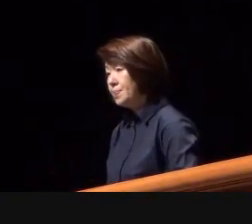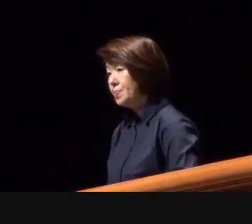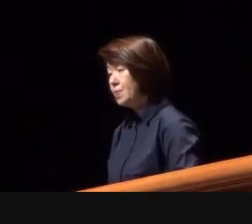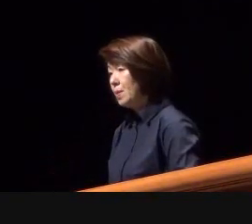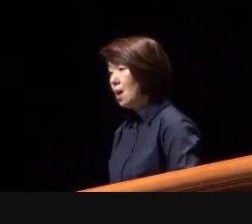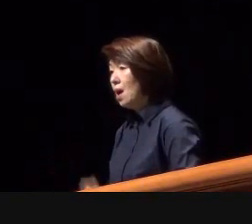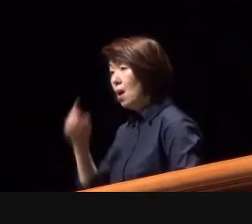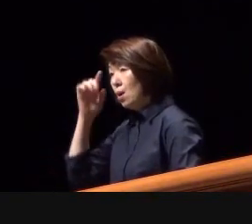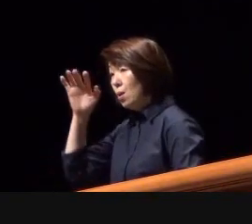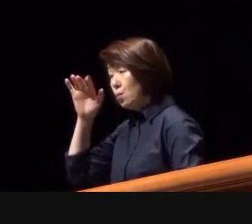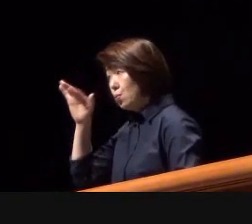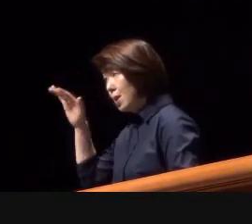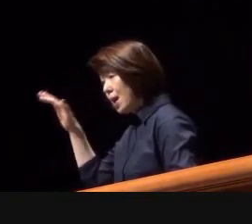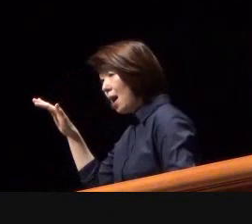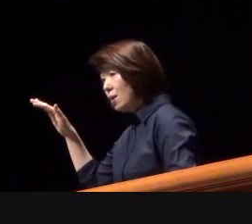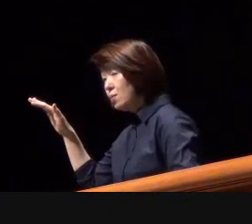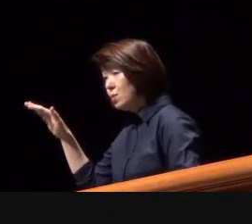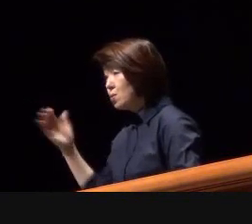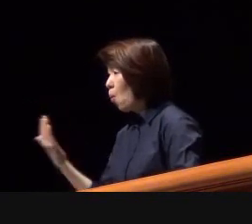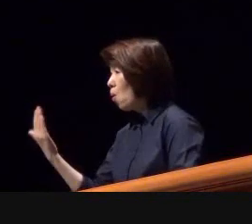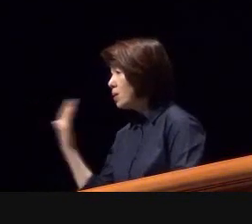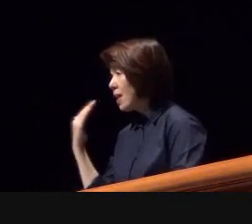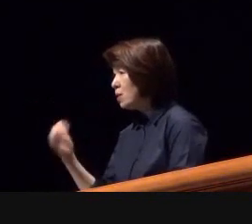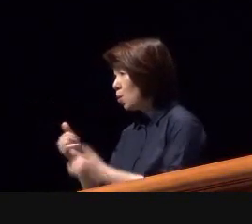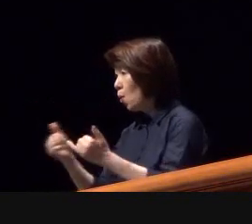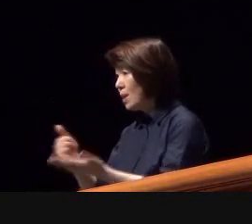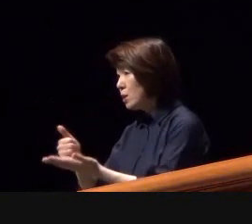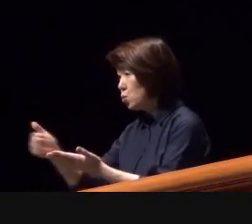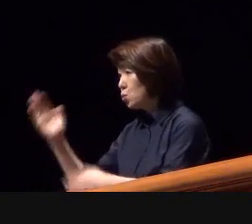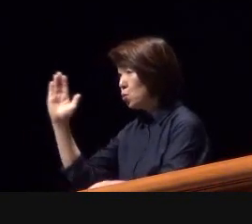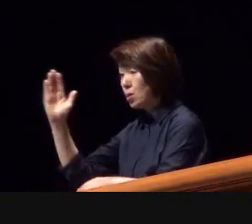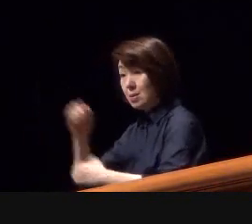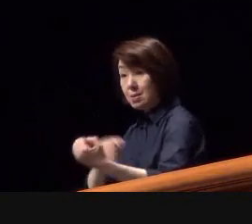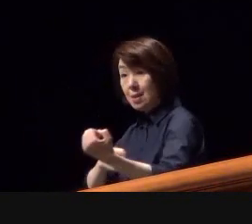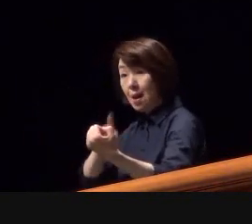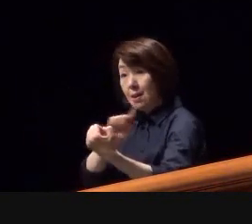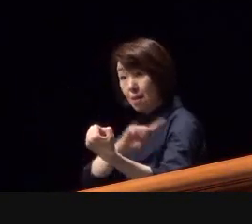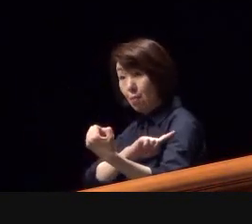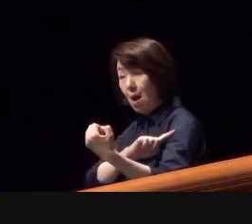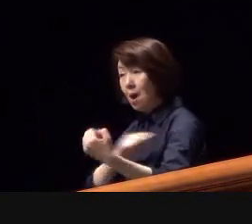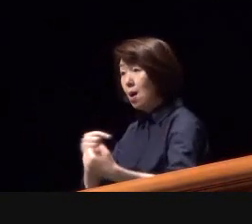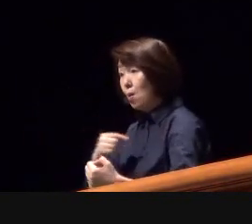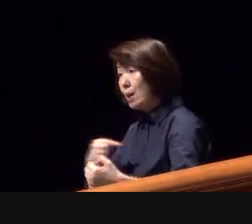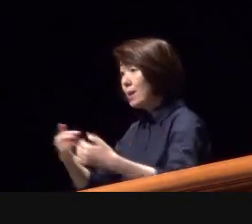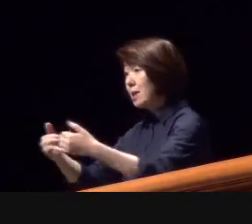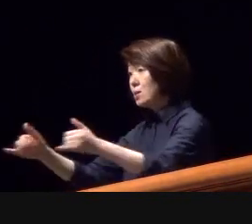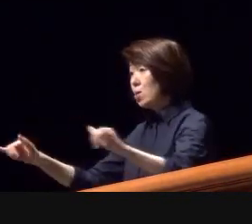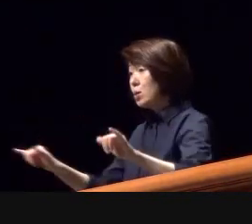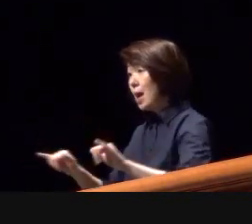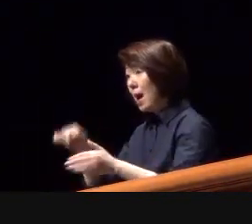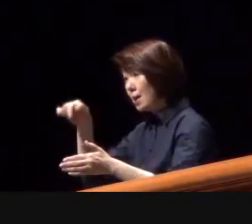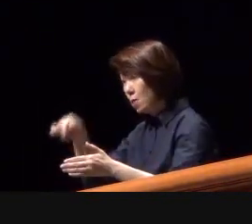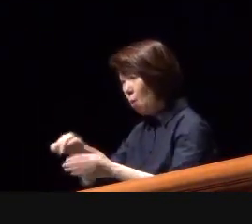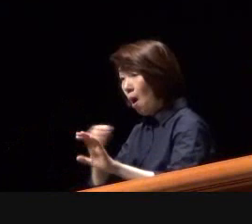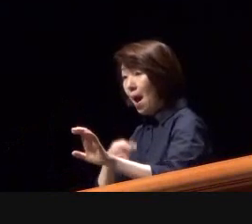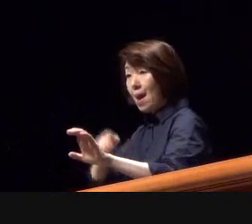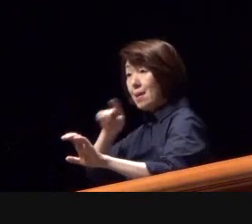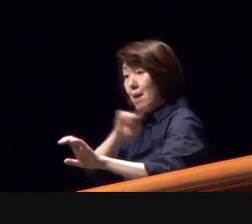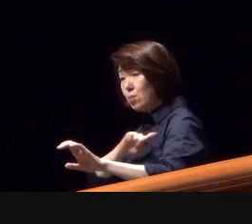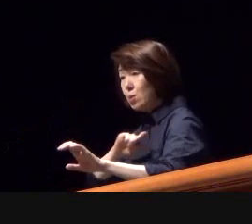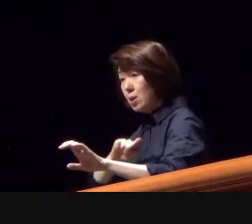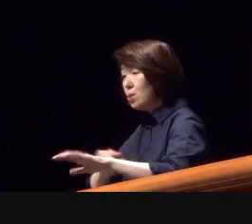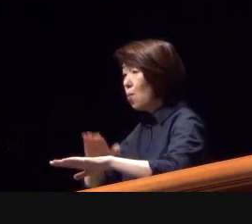り返ってみますと、前政権、民主政権はですね、私たちの社会のエネルギーの在り方について